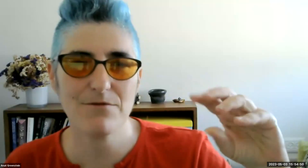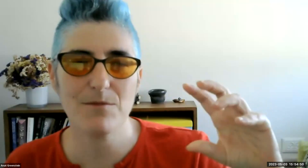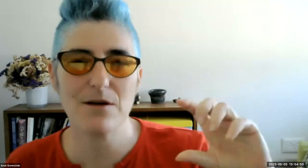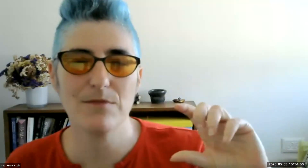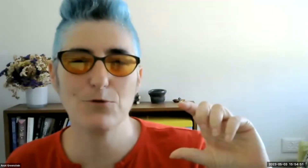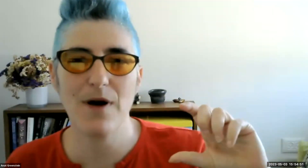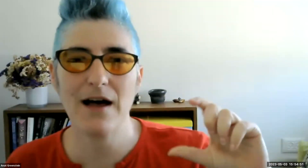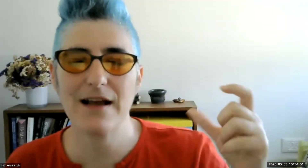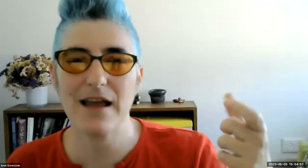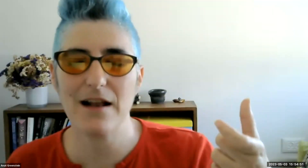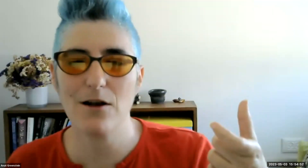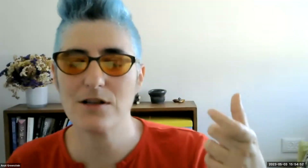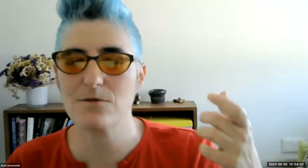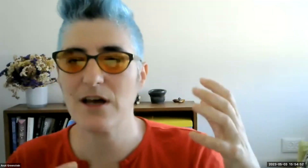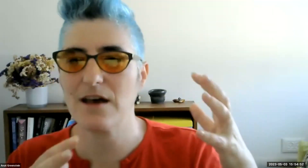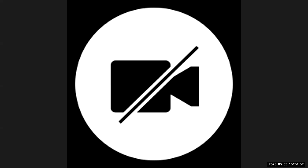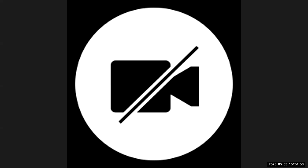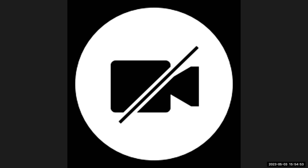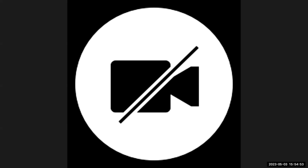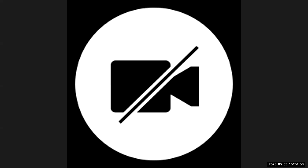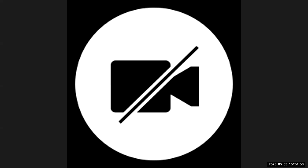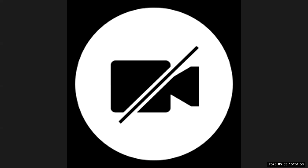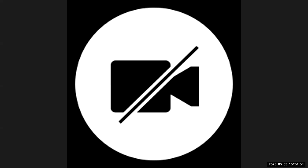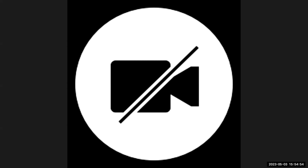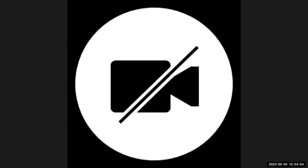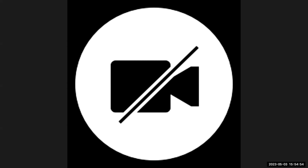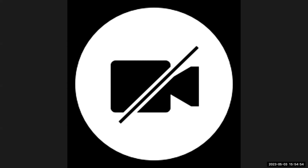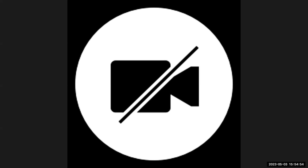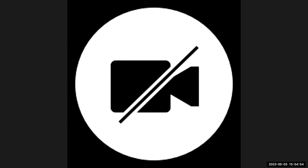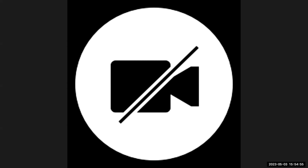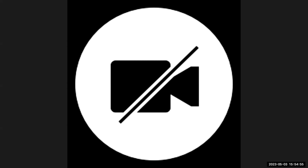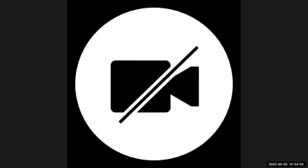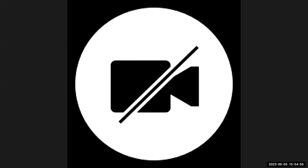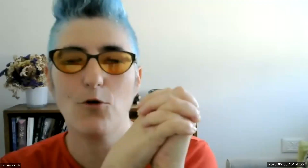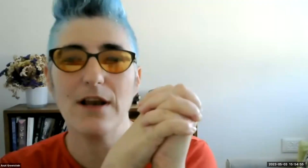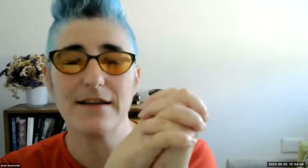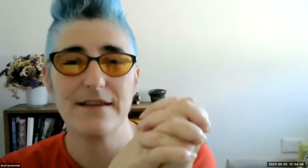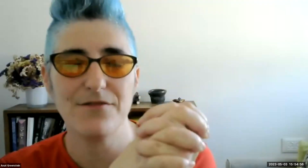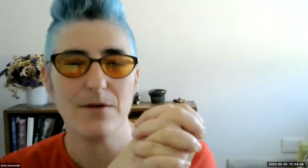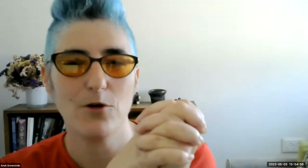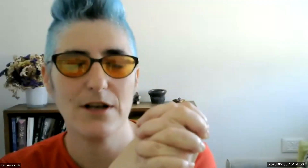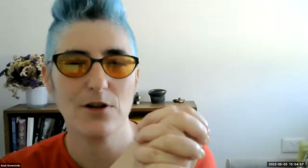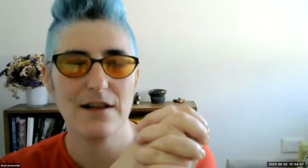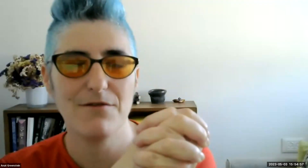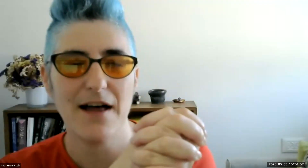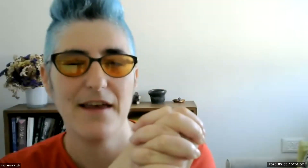ומדובר על קהילות זה אומר אנחנו צריכים להתאגד כקולקטיבים לא להיות לבד